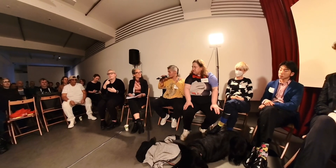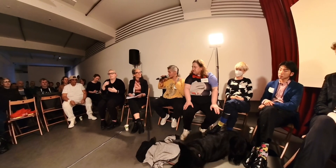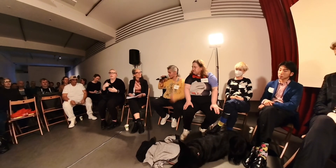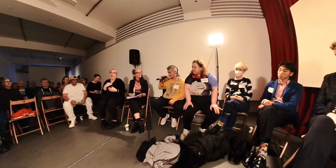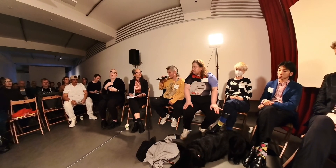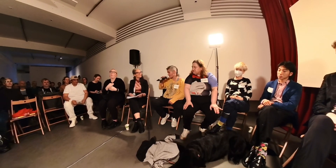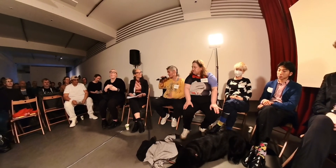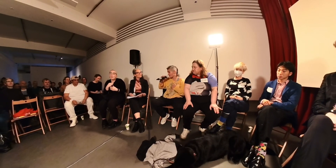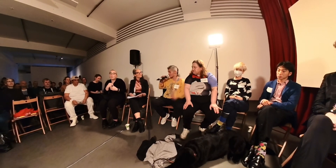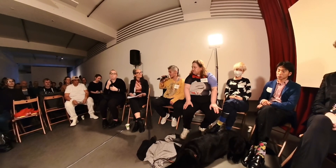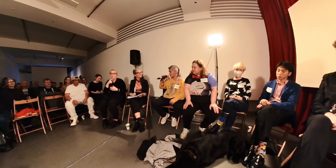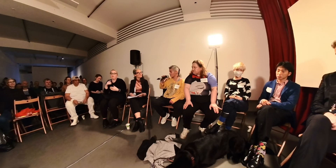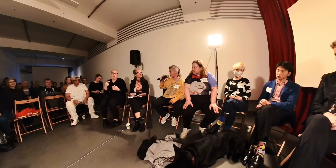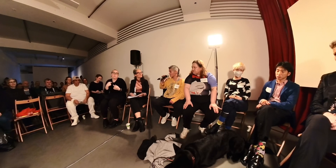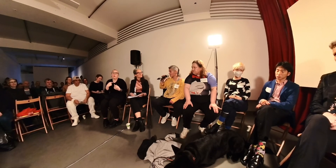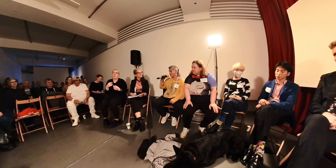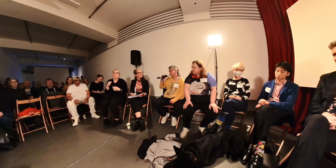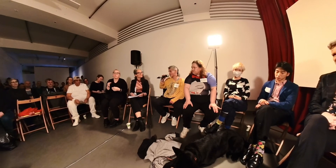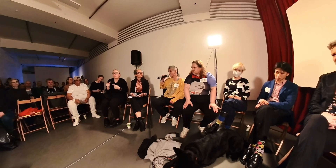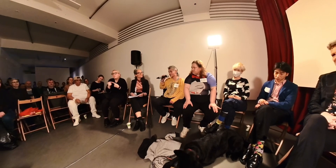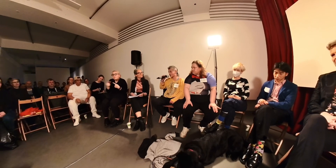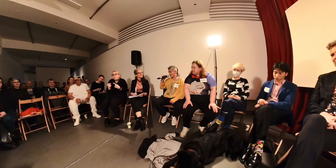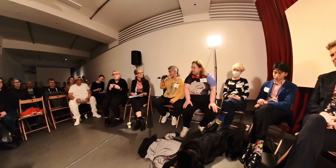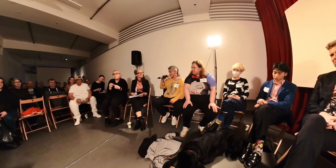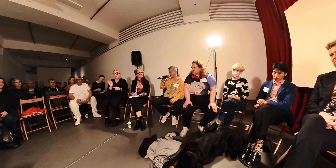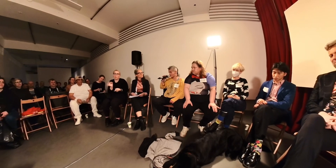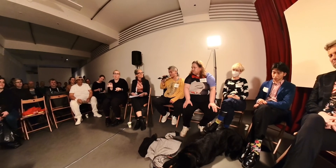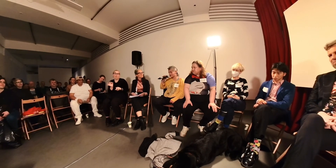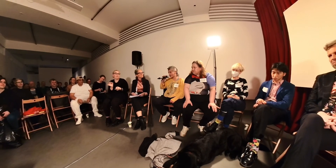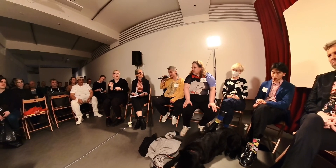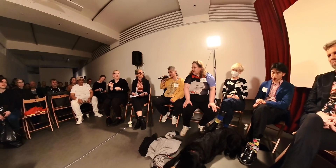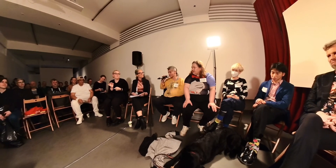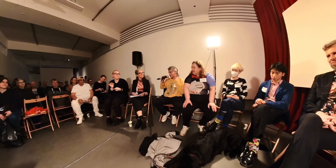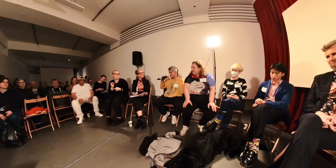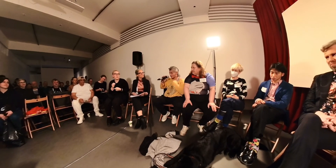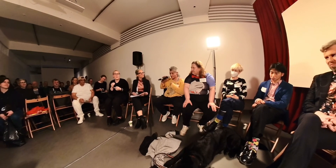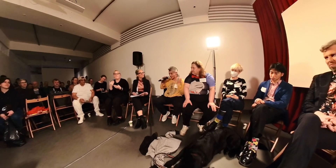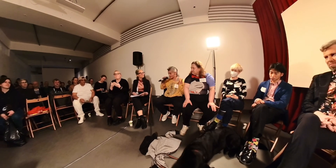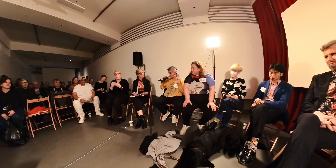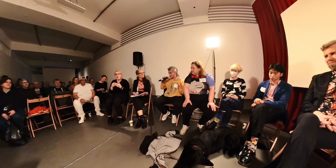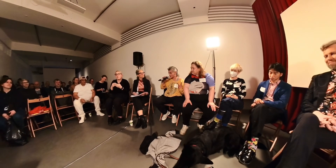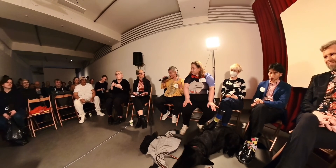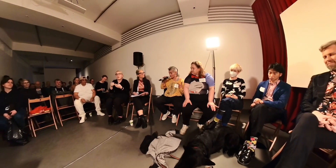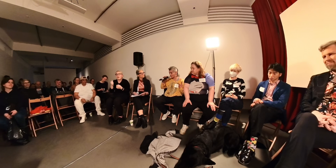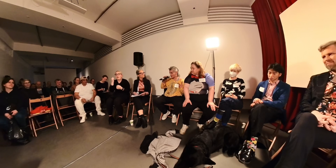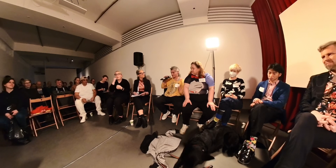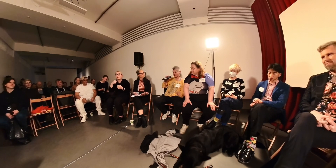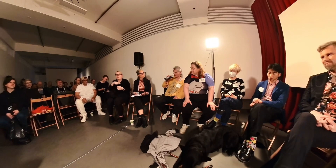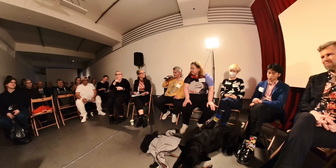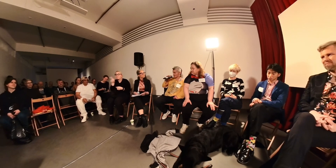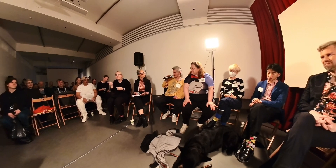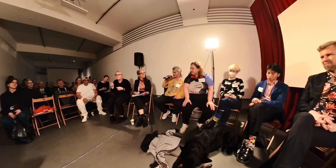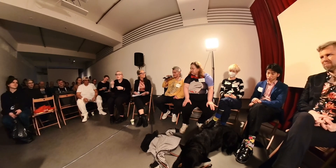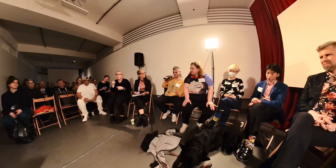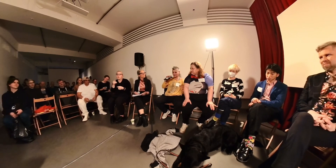Ne, my jsme veselá kopa, my máme srandu, jakoby kdo z toho má, podle mě mindráky jsou ty lidi kolem nás, jakože a když je